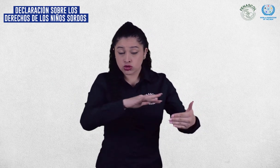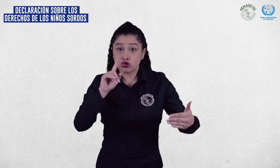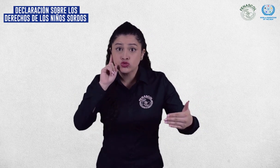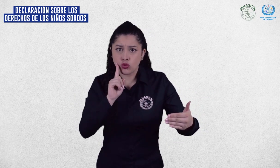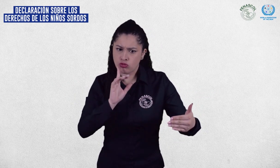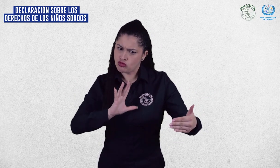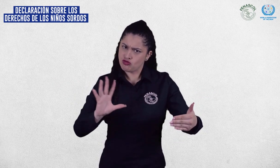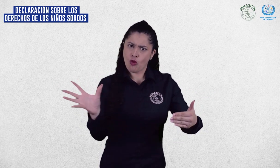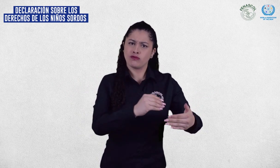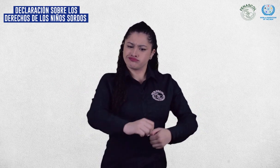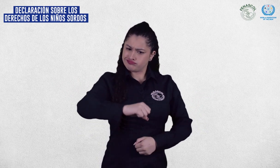sordos.